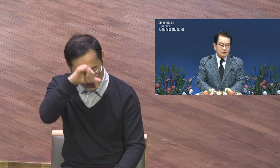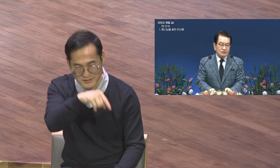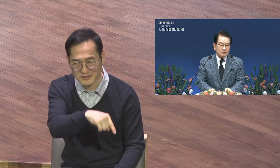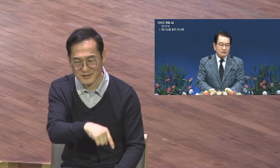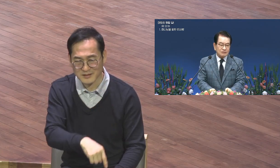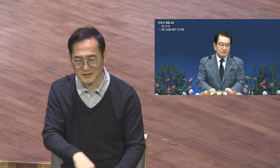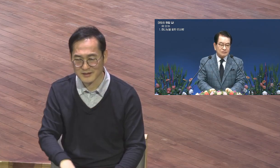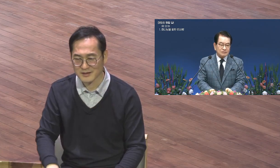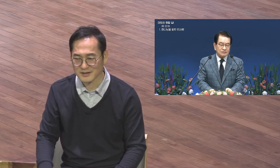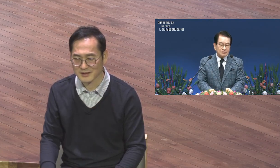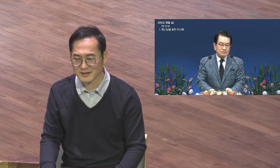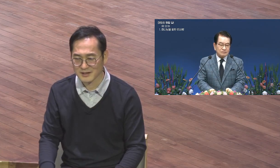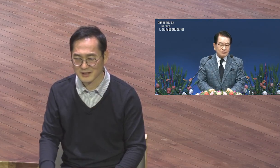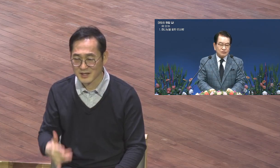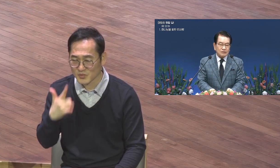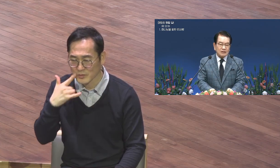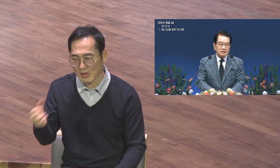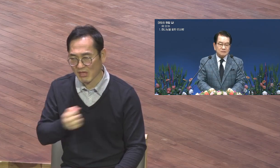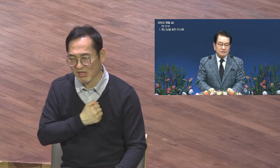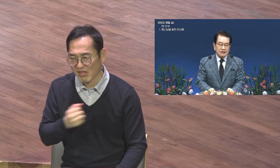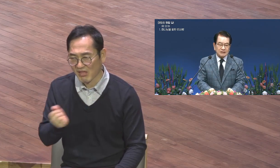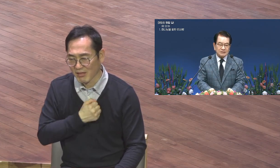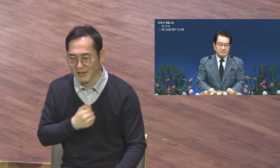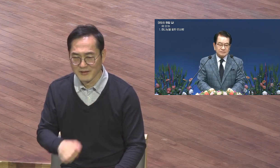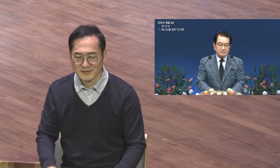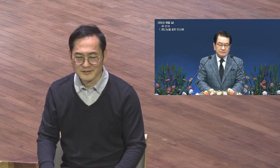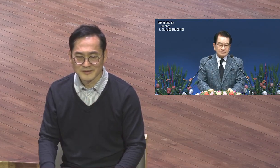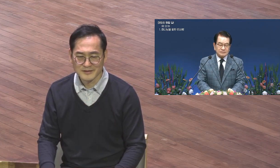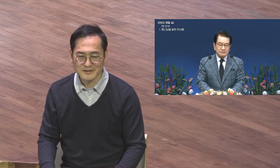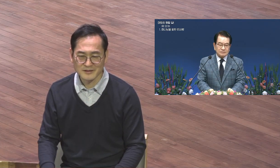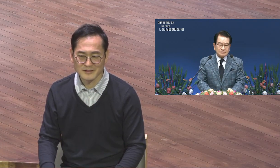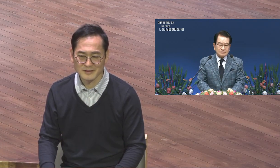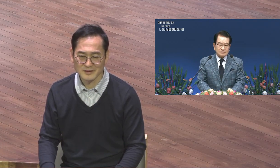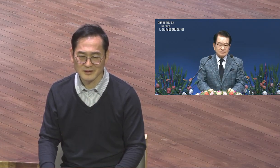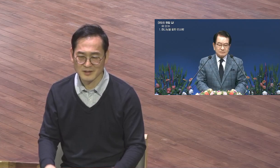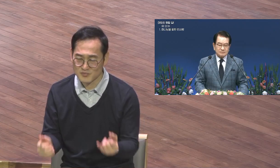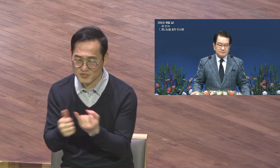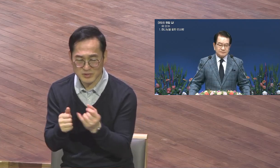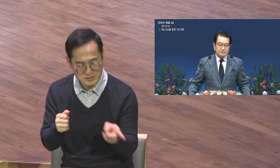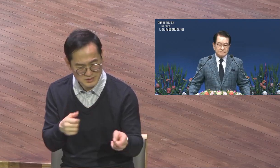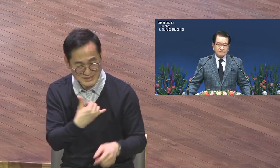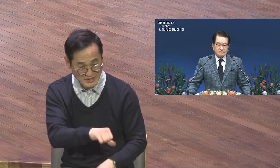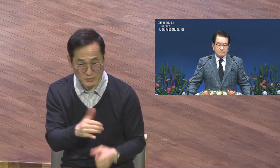잘못 키웠지요. 미국은 안 그렇습니다.